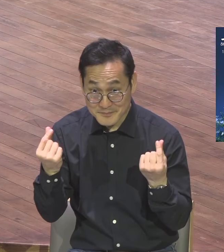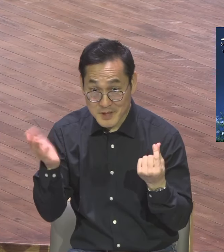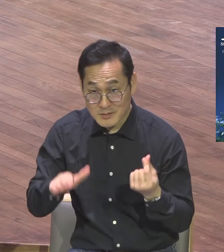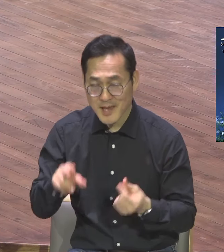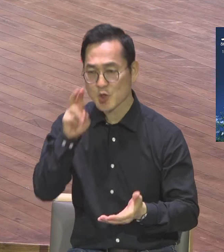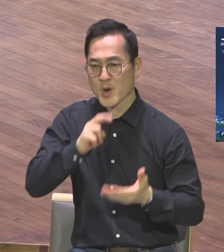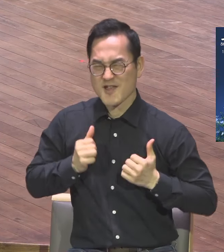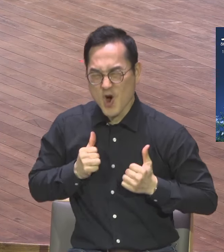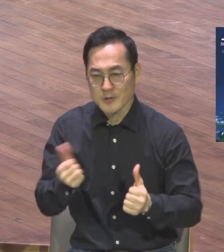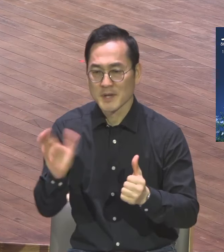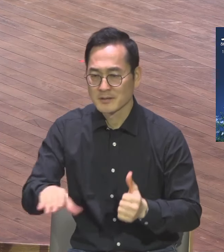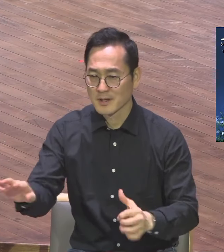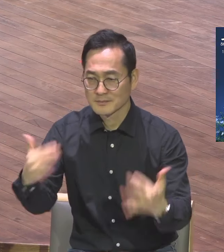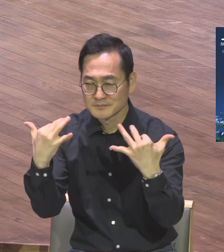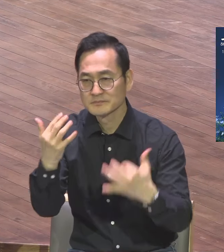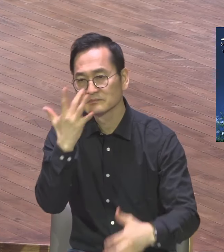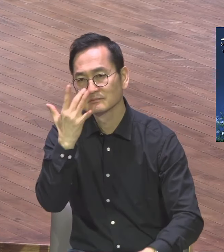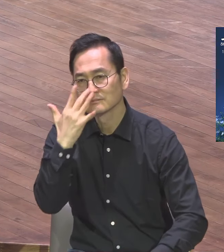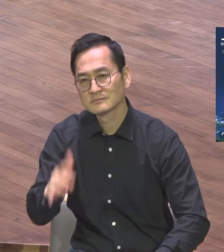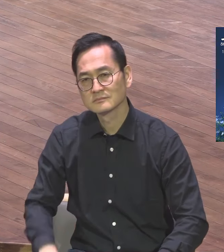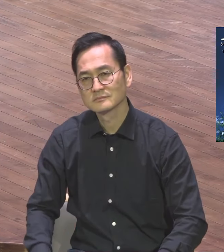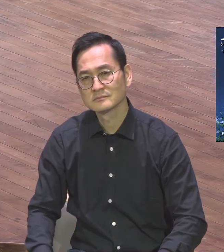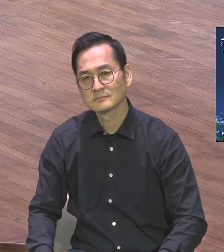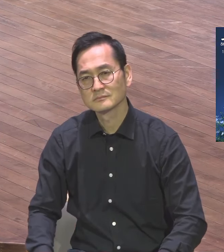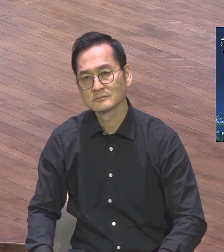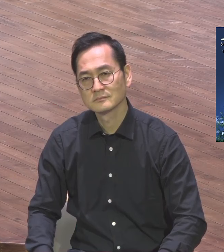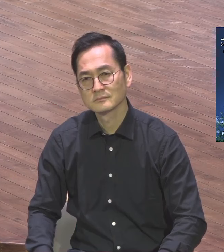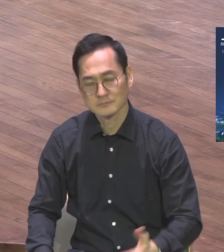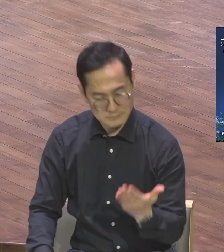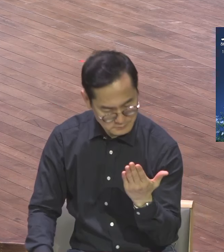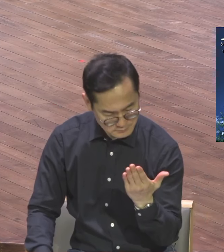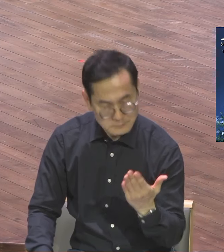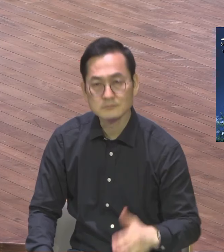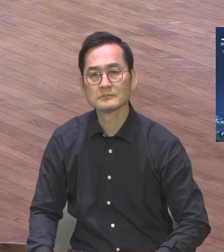없고 별 반응을 안 보이면 힘 쫙 빠지잖아요.